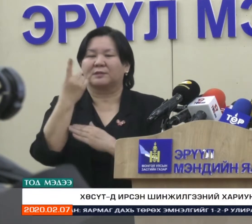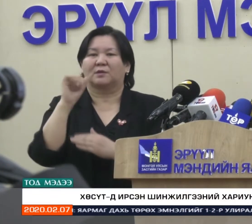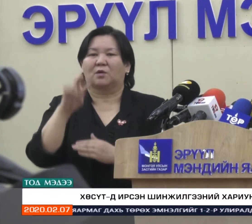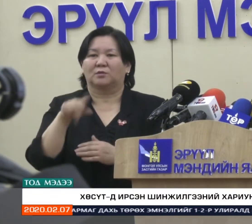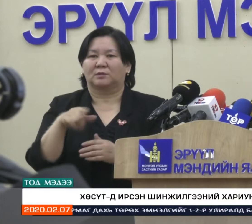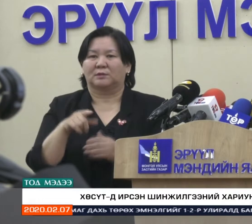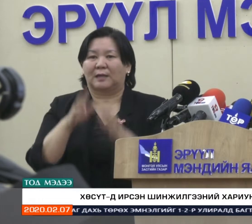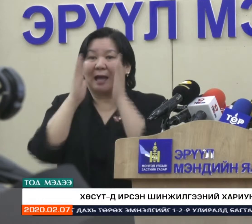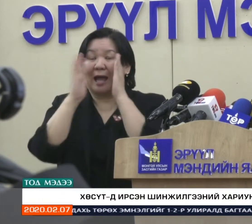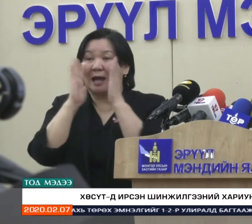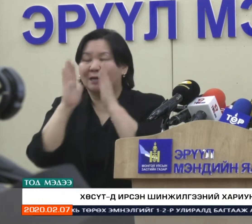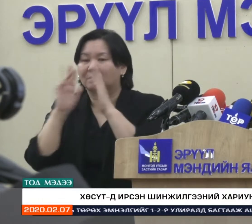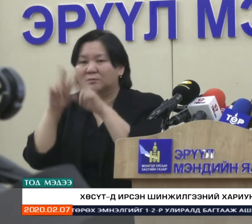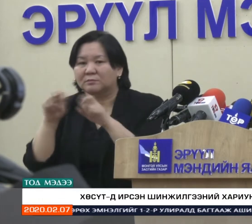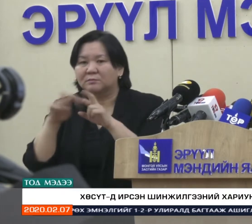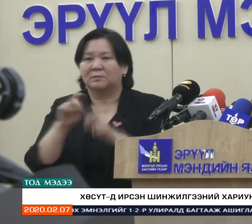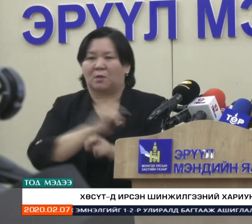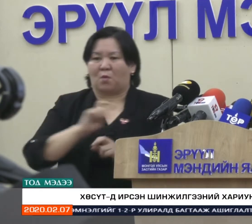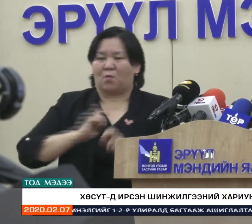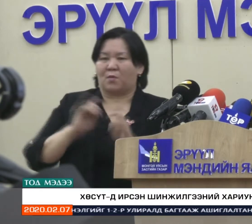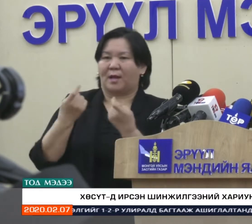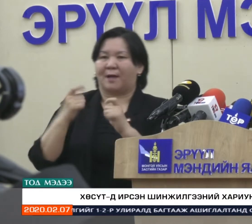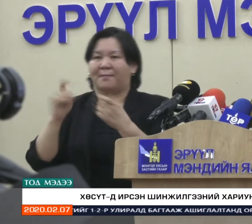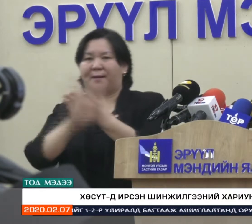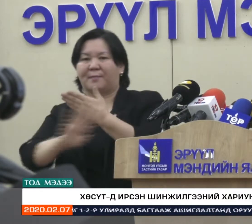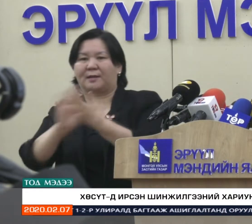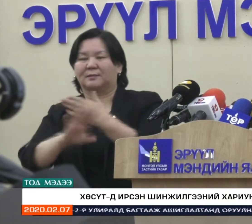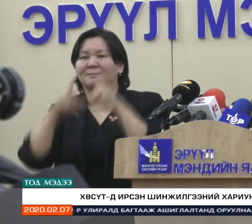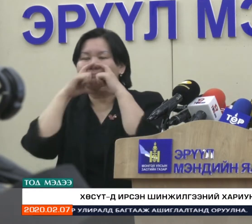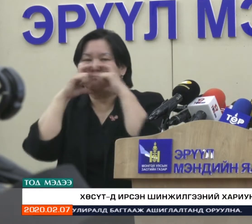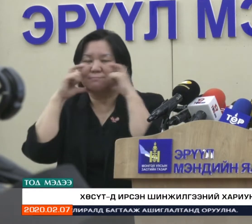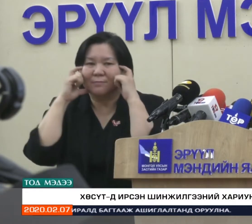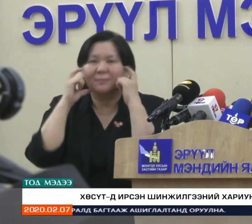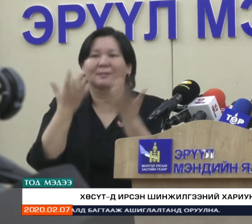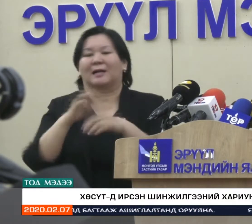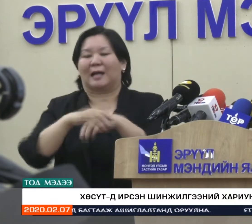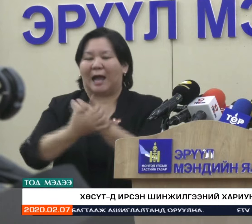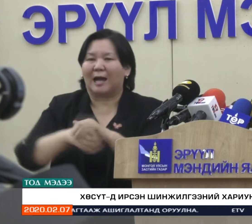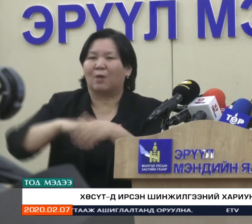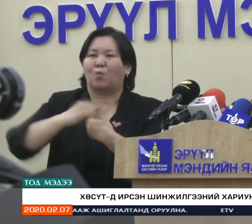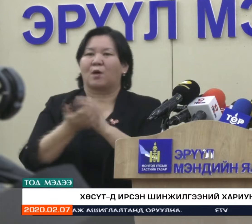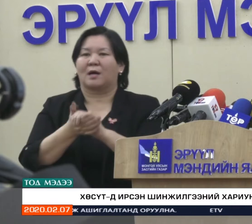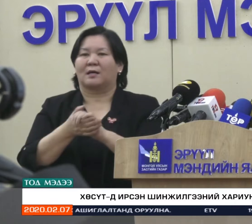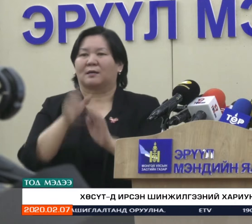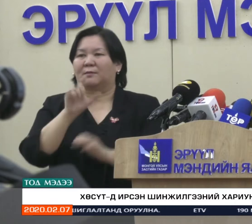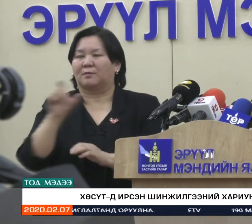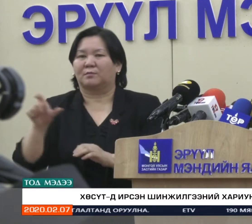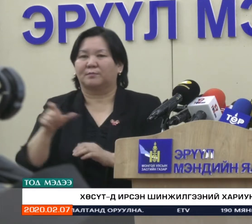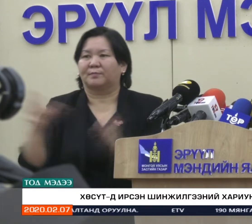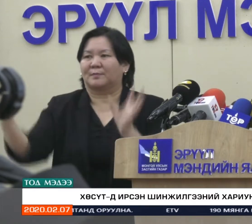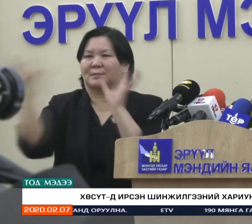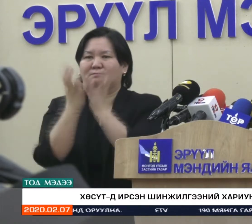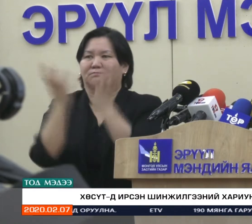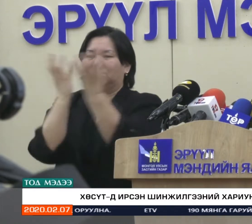хувьд бол анхаарал тодруулах хувийн хамгаалалтын хэсэг маск, хар угаас, мөн олны дунд нийт